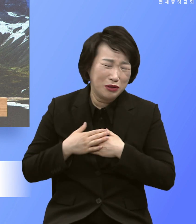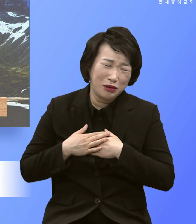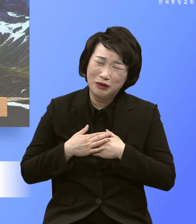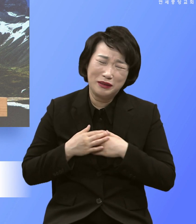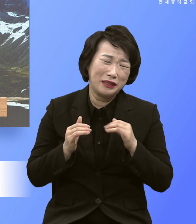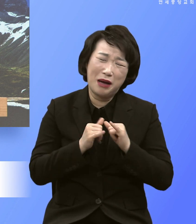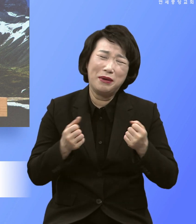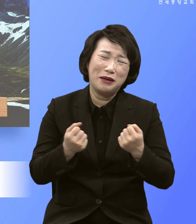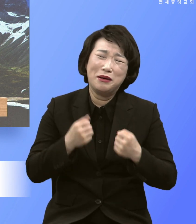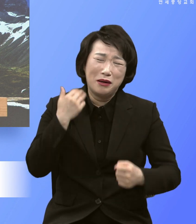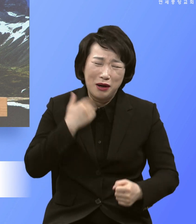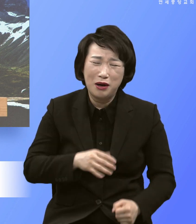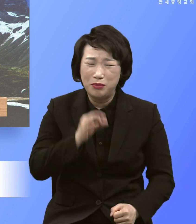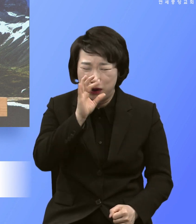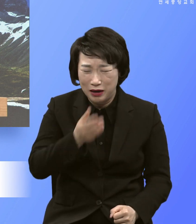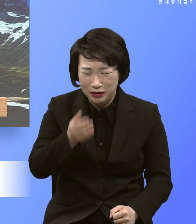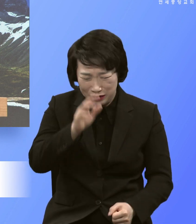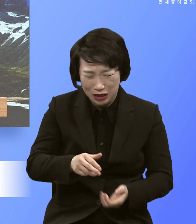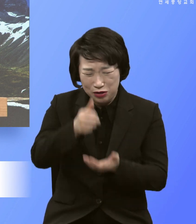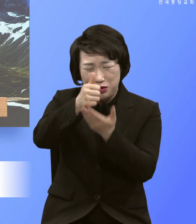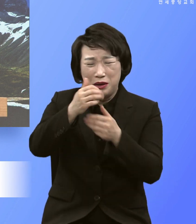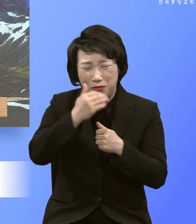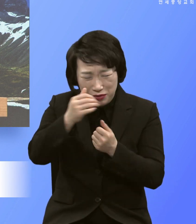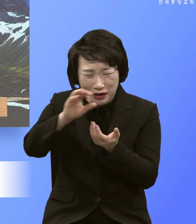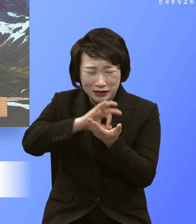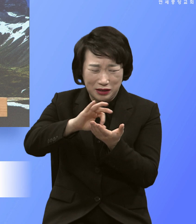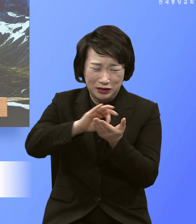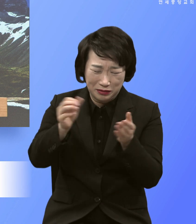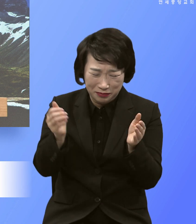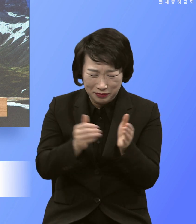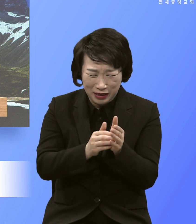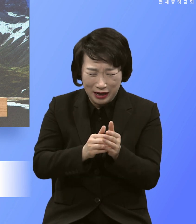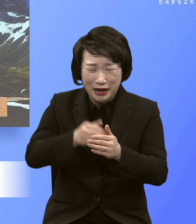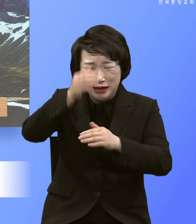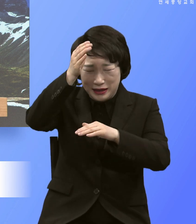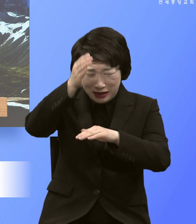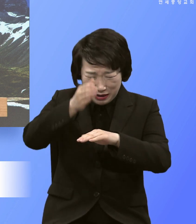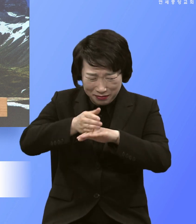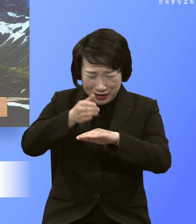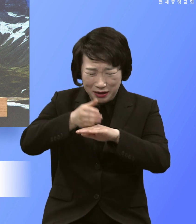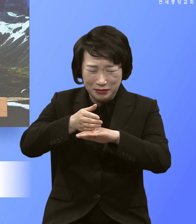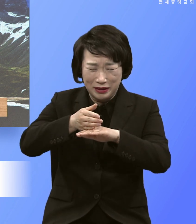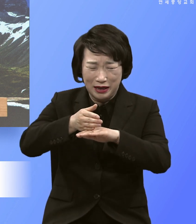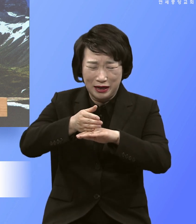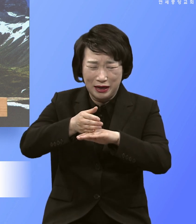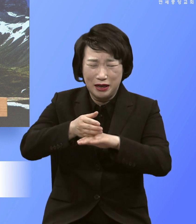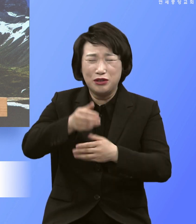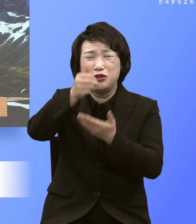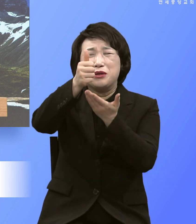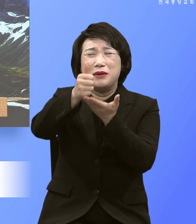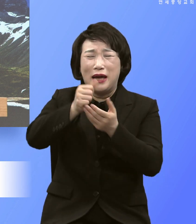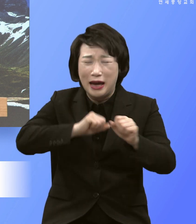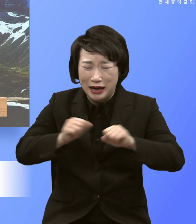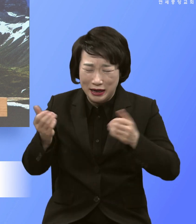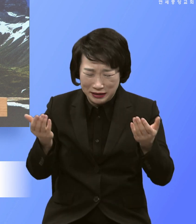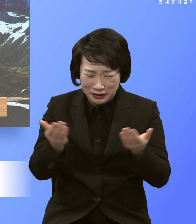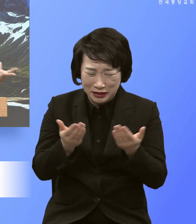육신으로는 할 수 없었으나 주님은 하셨습니다. 감사합니다.